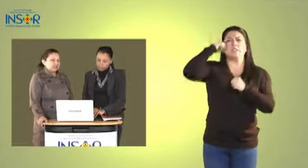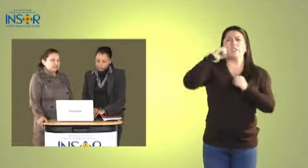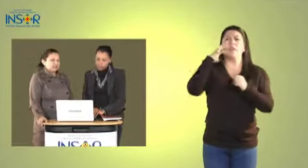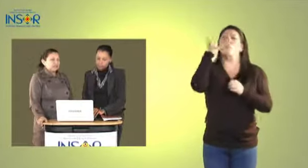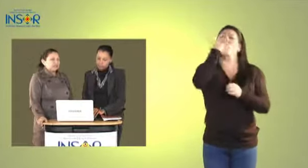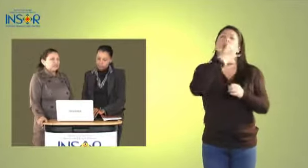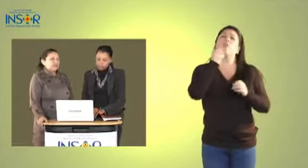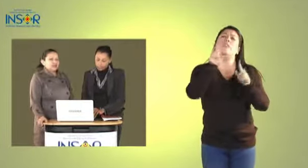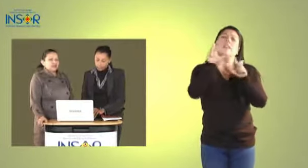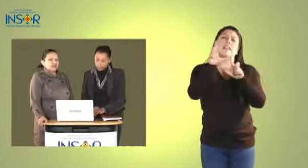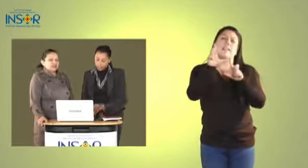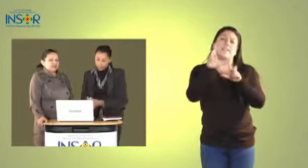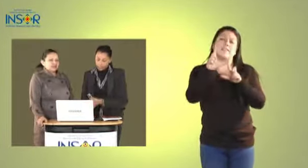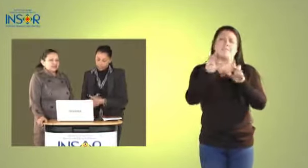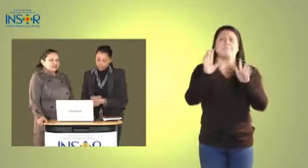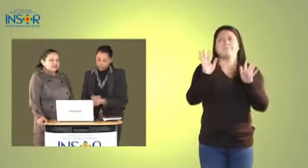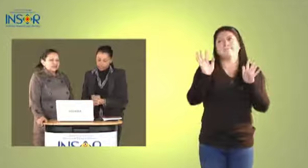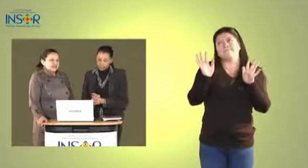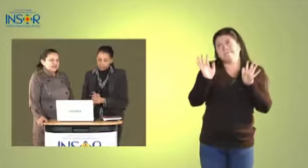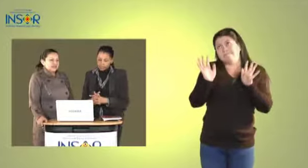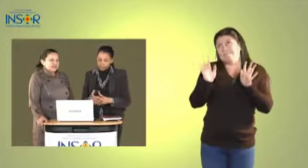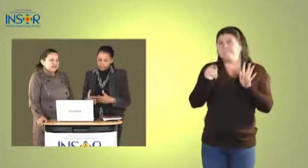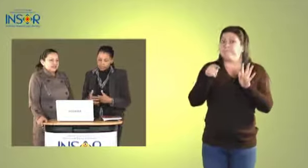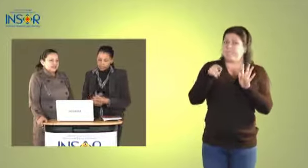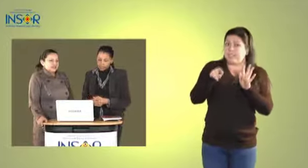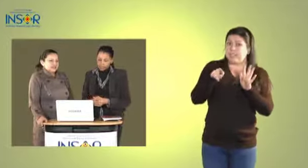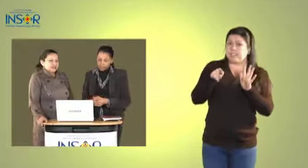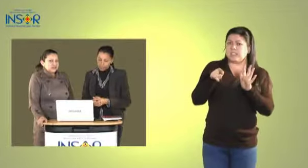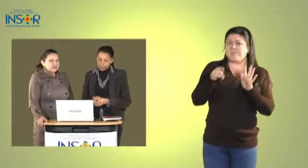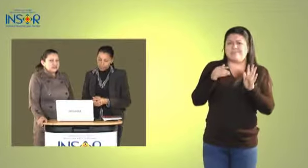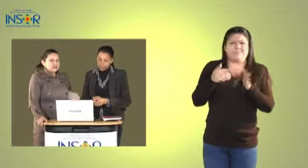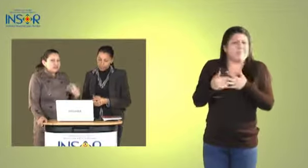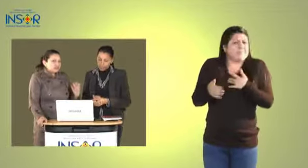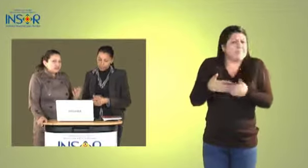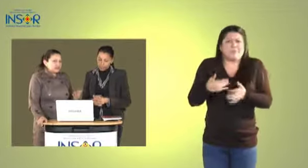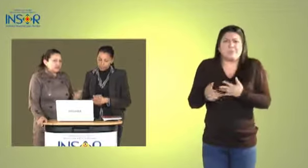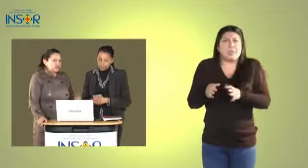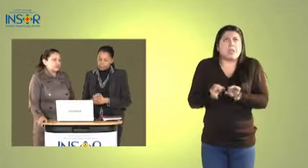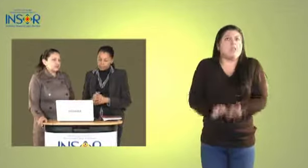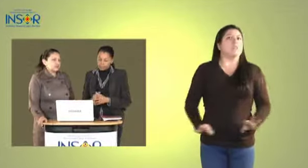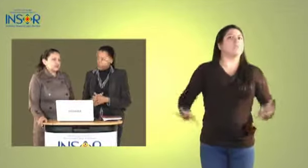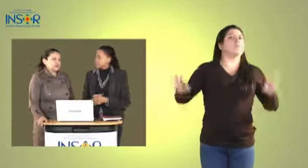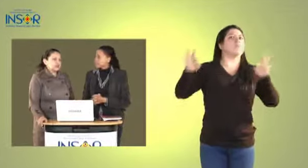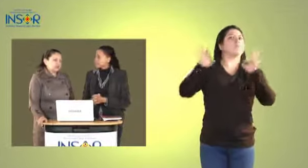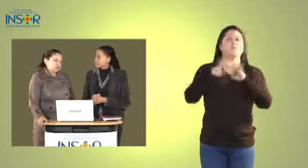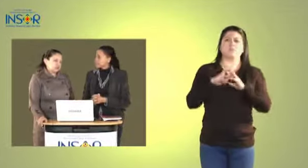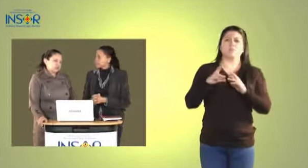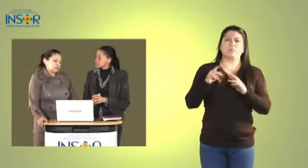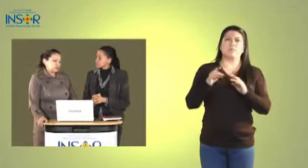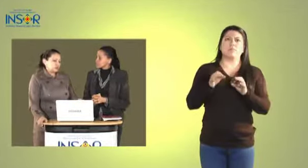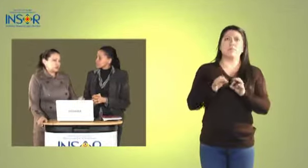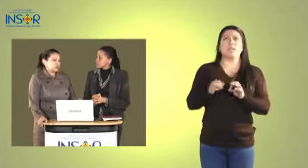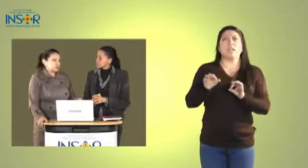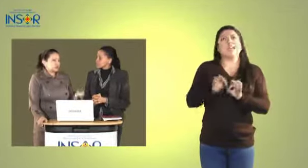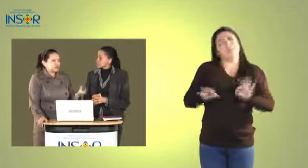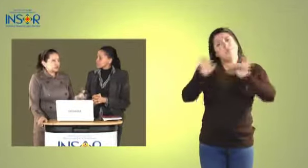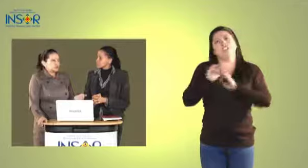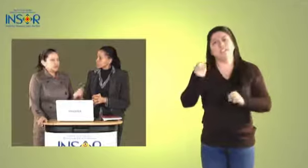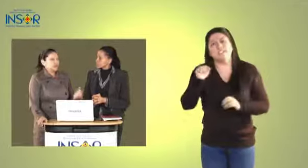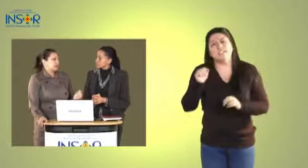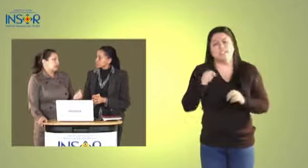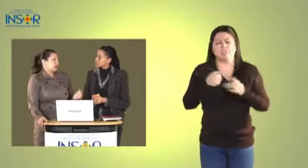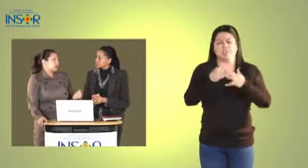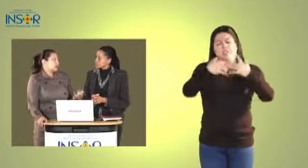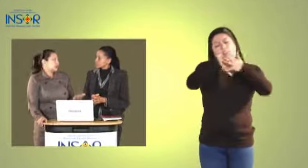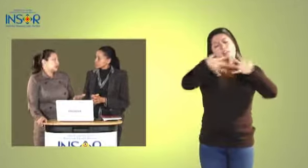letra. Esto es irrelevante, no es tan importante, digamos que no es irrelevante porque pues, un texto